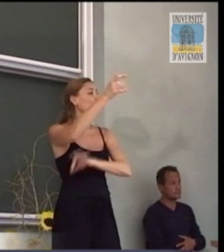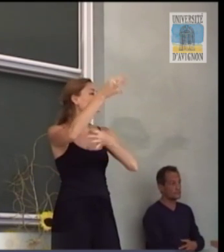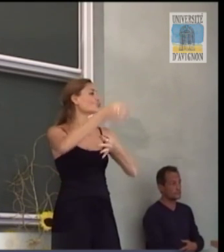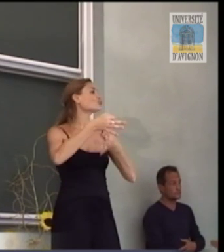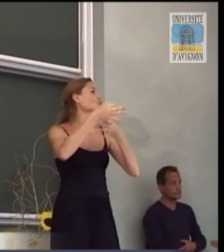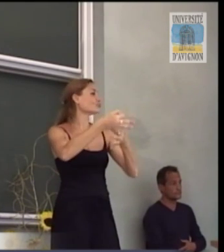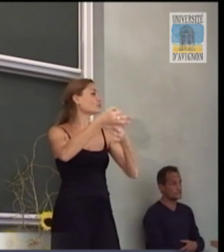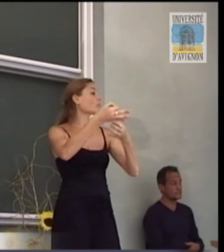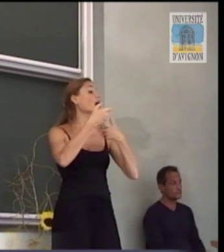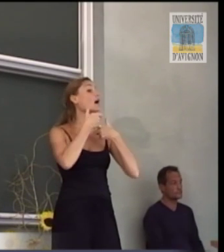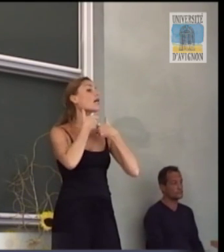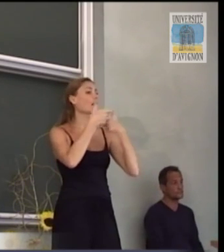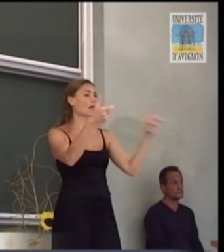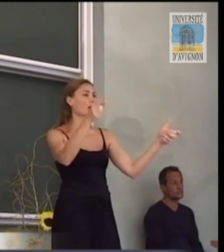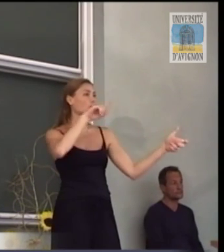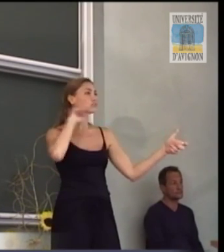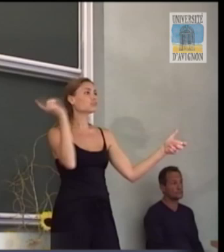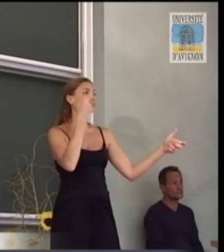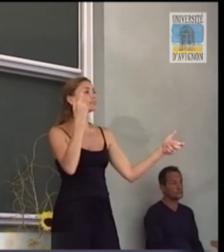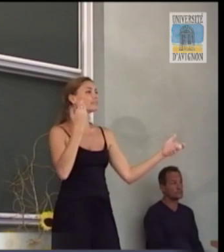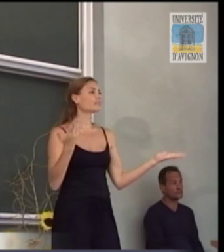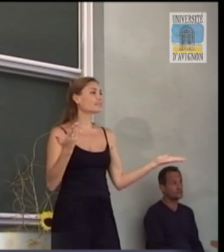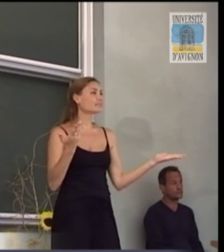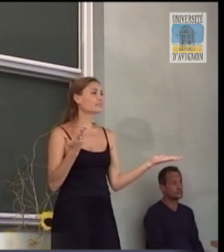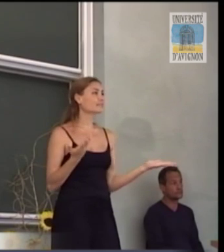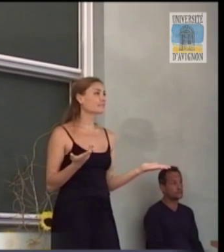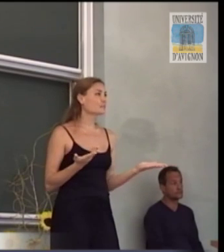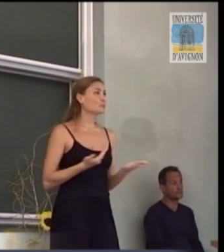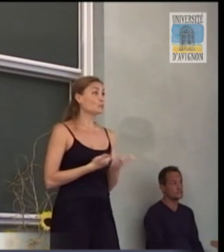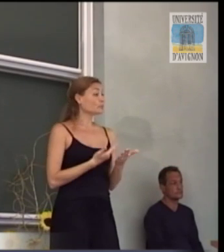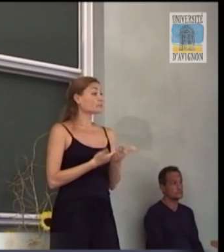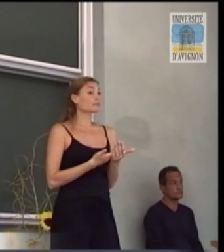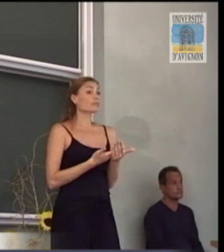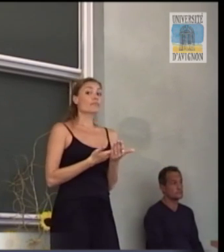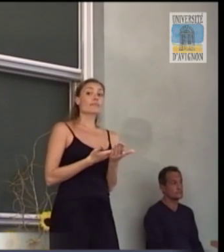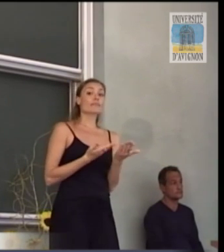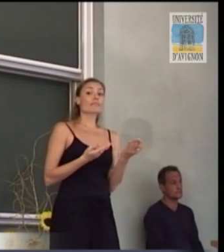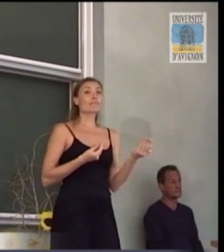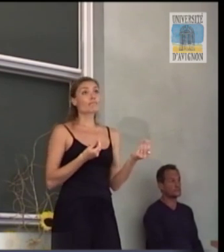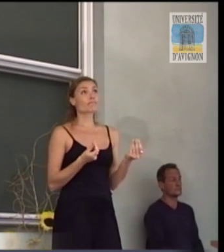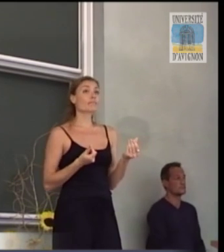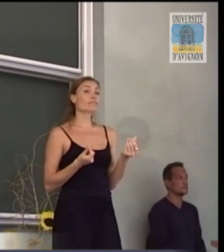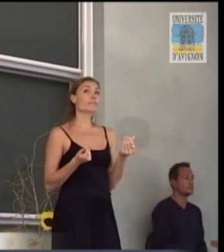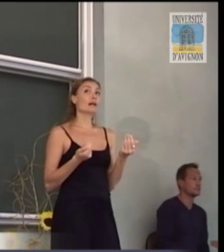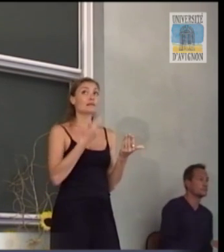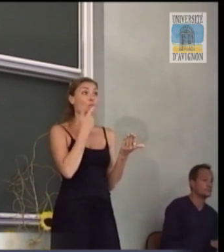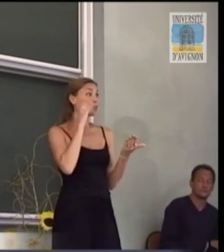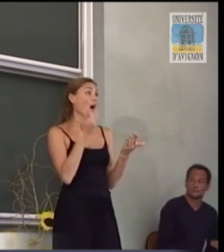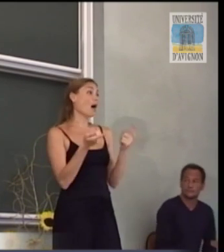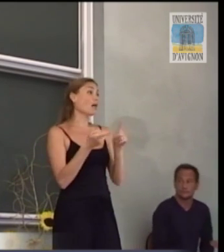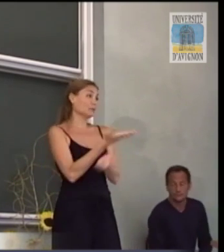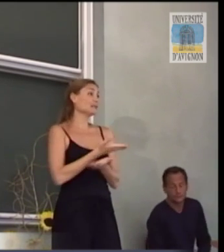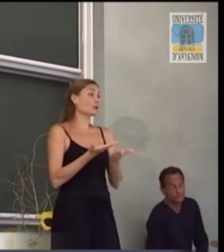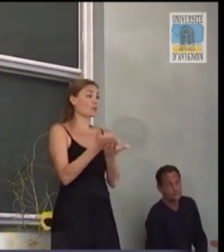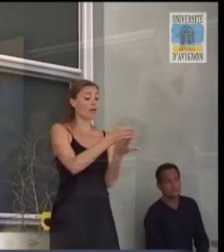raisonnable et accessible à tous. Donc, encore une fois, c'est vraiment le pot de terre, le pot de fer.